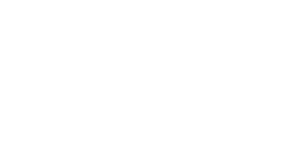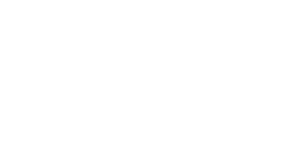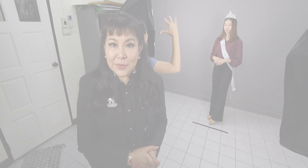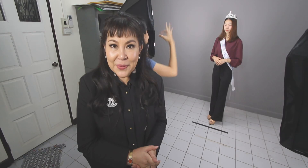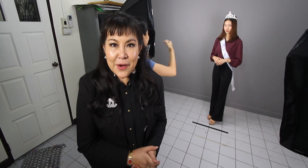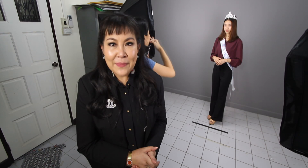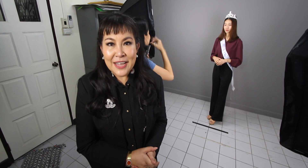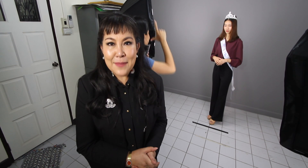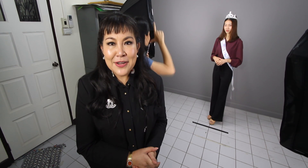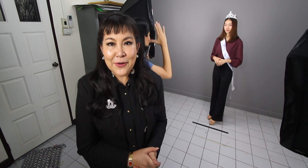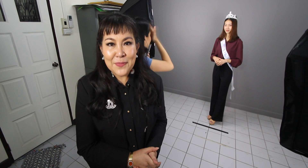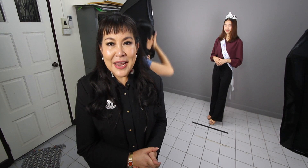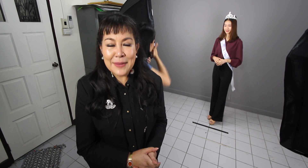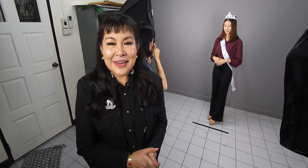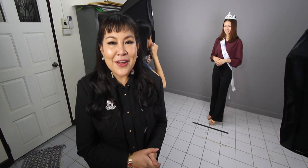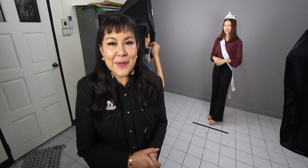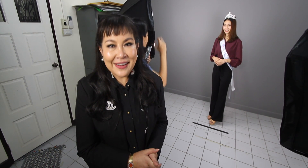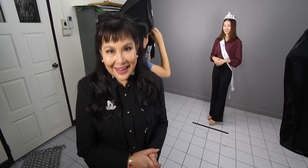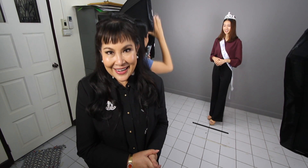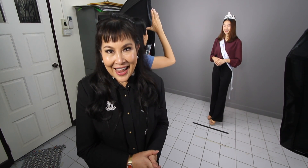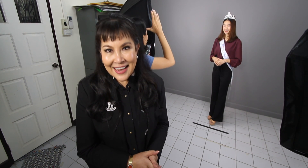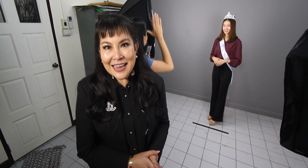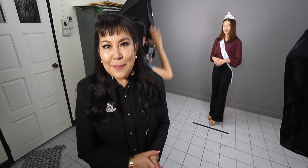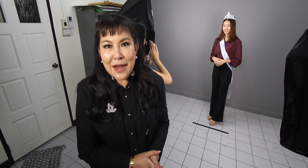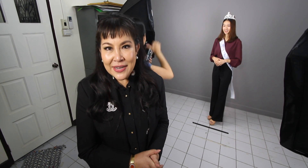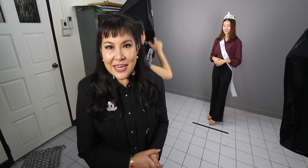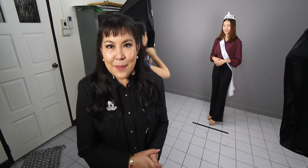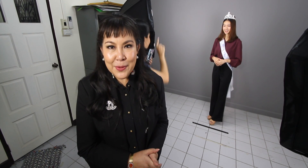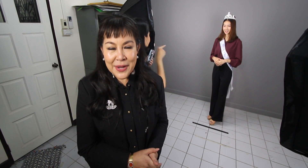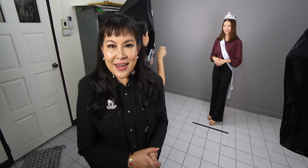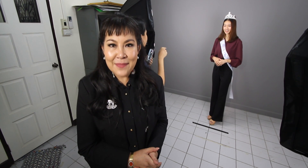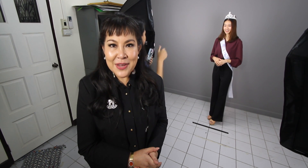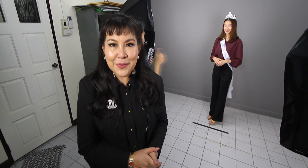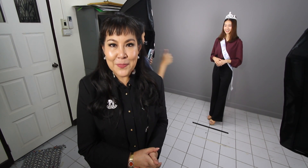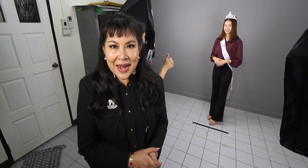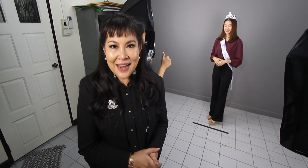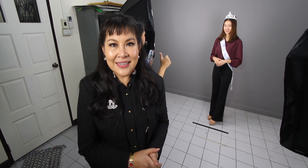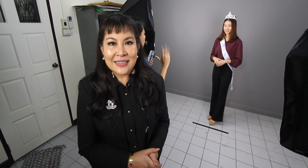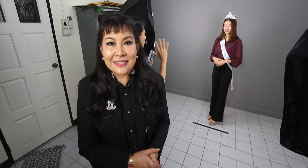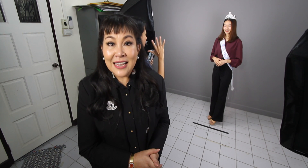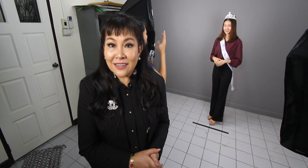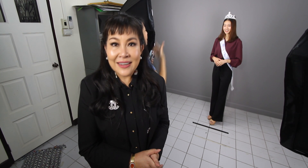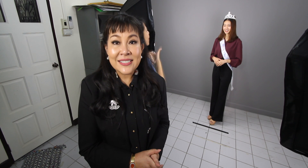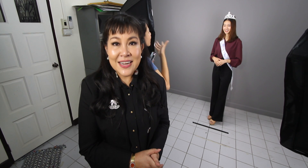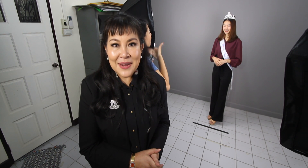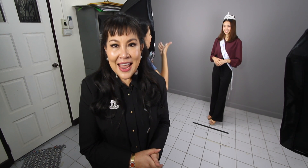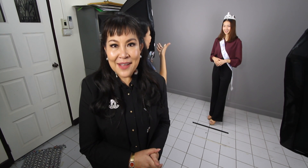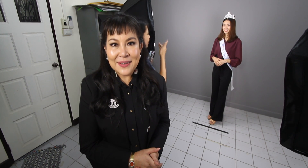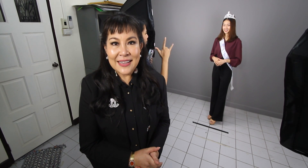ความรู้และความสามารถของน้องเพลงไม่ได้ด้อยไปกับใครนะคะผ่านวิธีการประกวดนางงามที่กรุงปรากสาธารณรัฐเช็กมาแล้ว